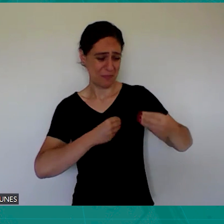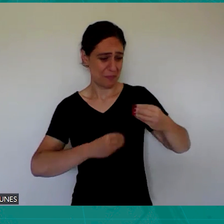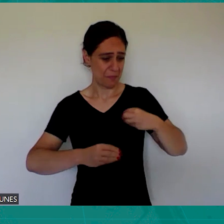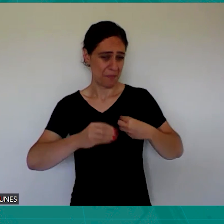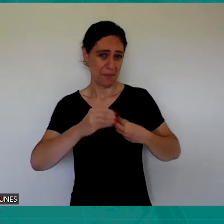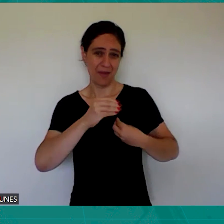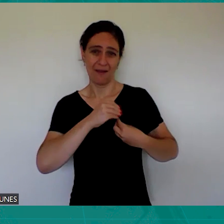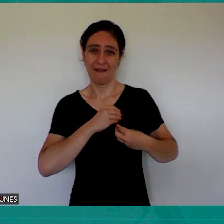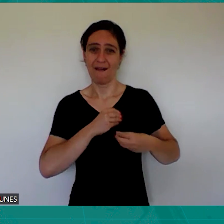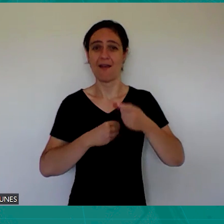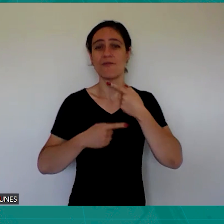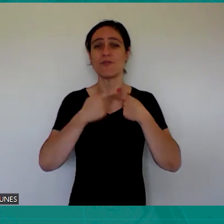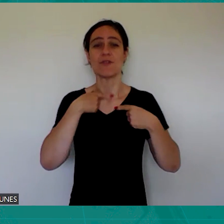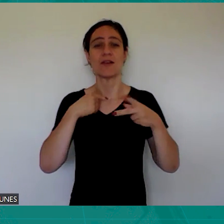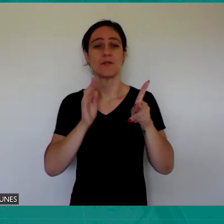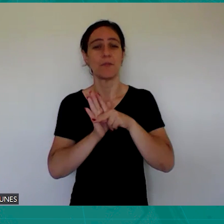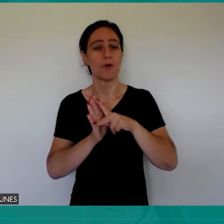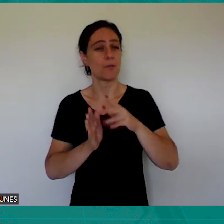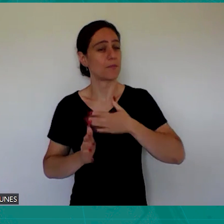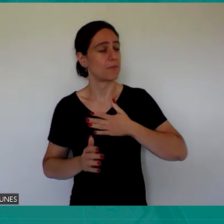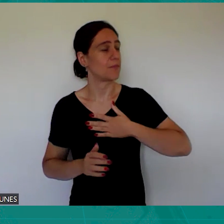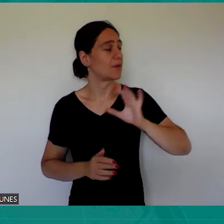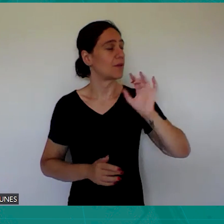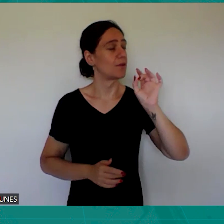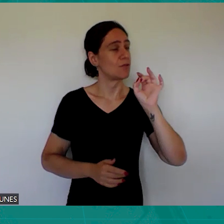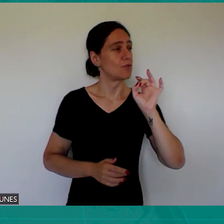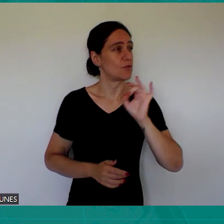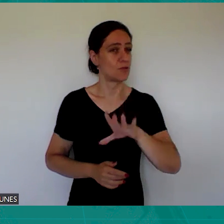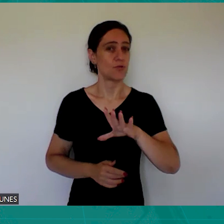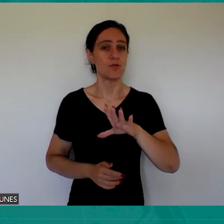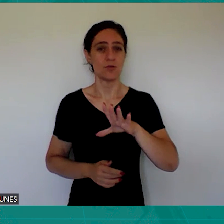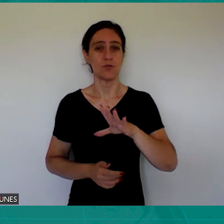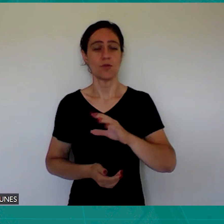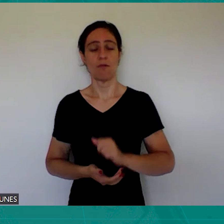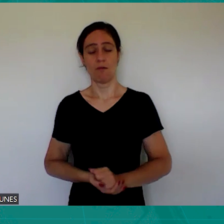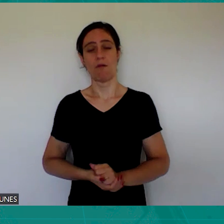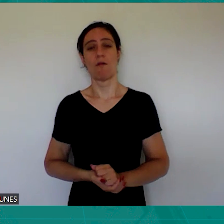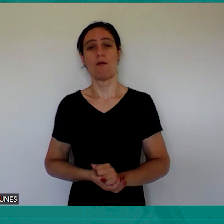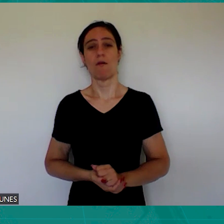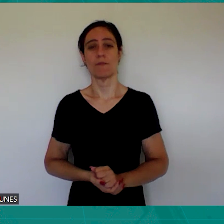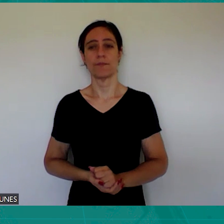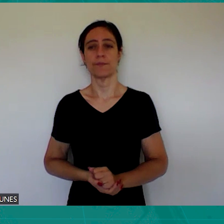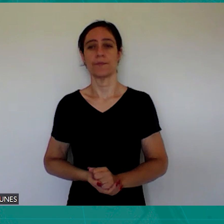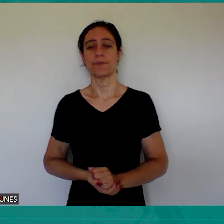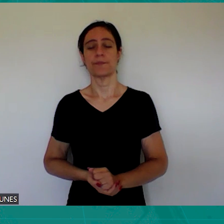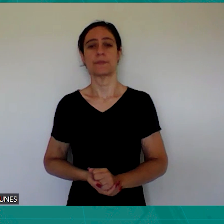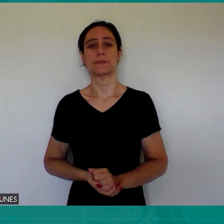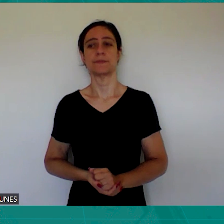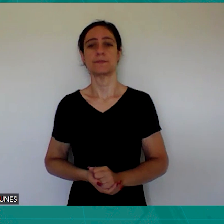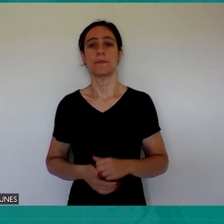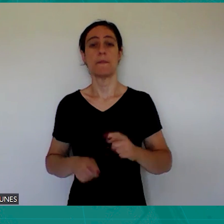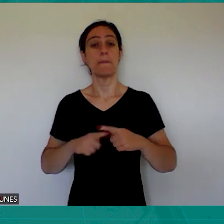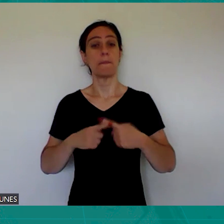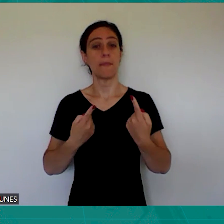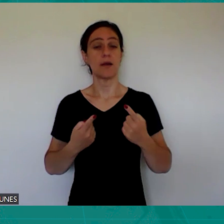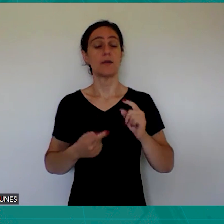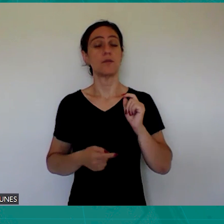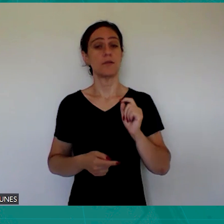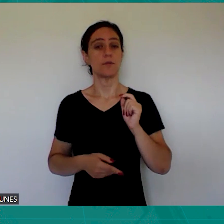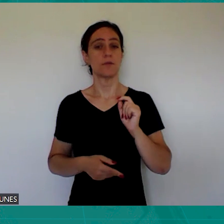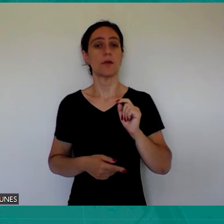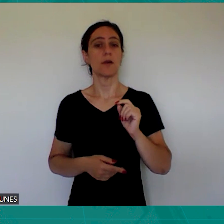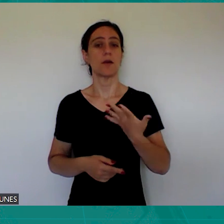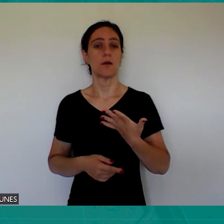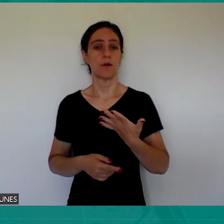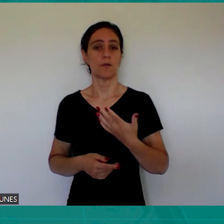carne, nós andávamos segundo a vontade da carne e vontade dos nossos pensamentos, mas mal sabíamos nós que estávamos